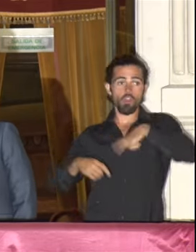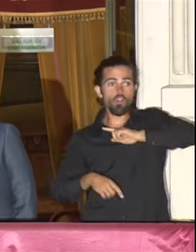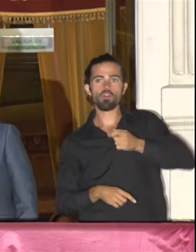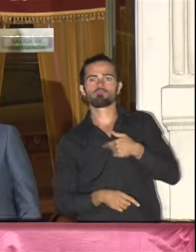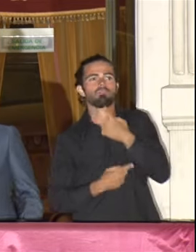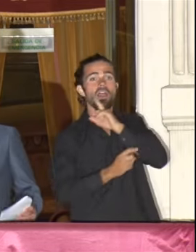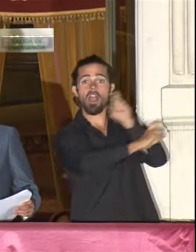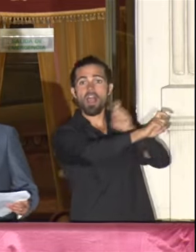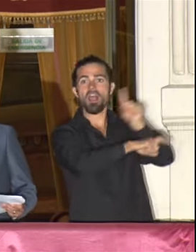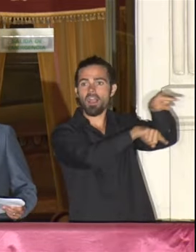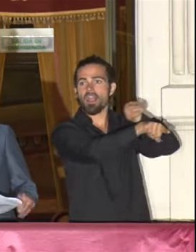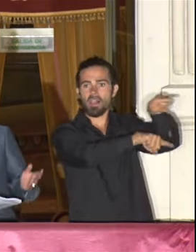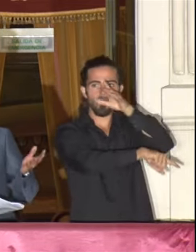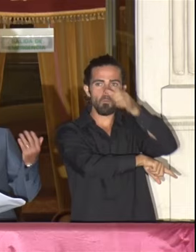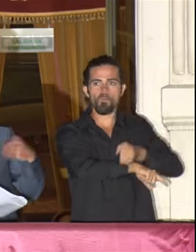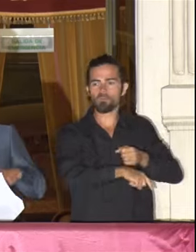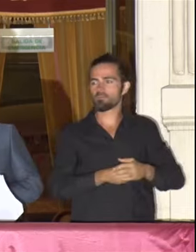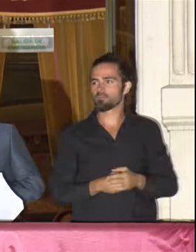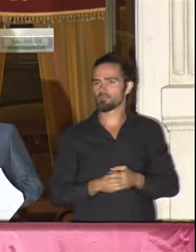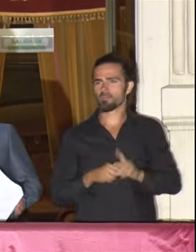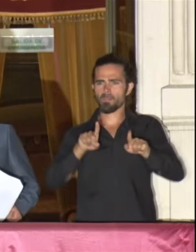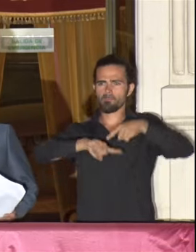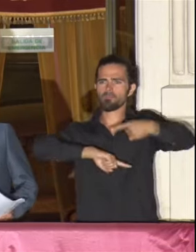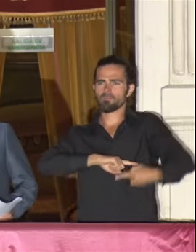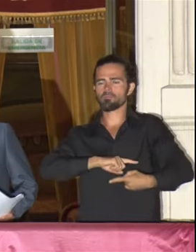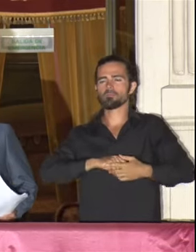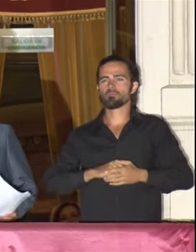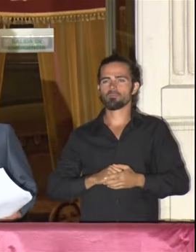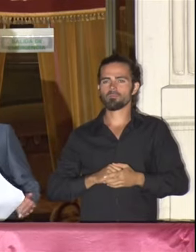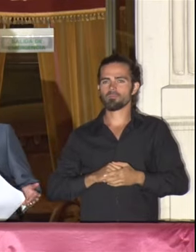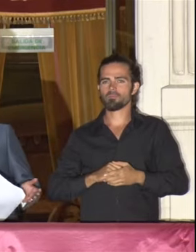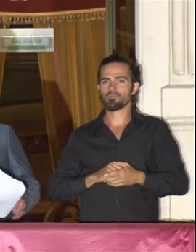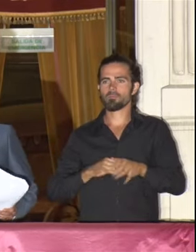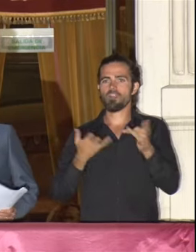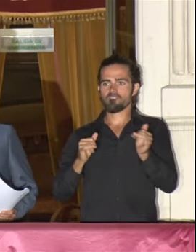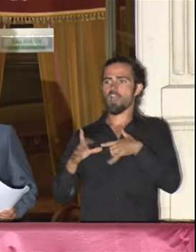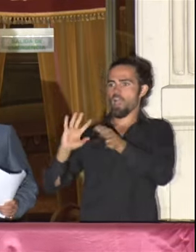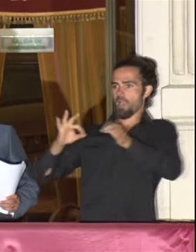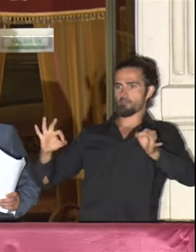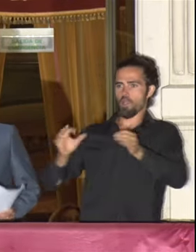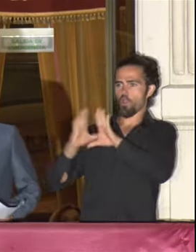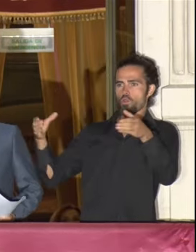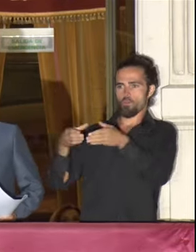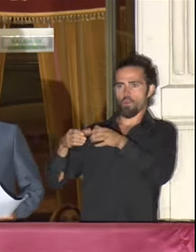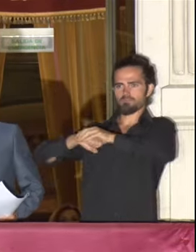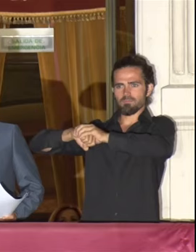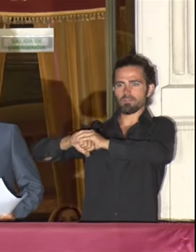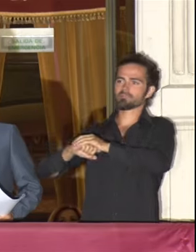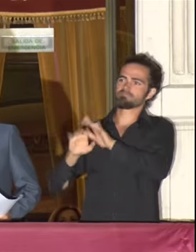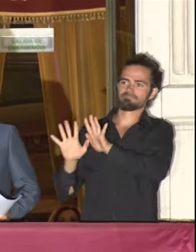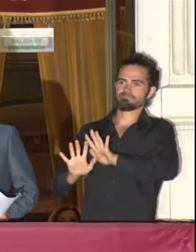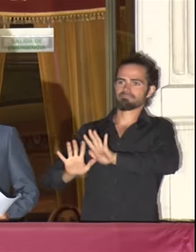avisábamos de dónde estaba. Más adelante vas a la feria con tus amigos, con tu pandilla,